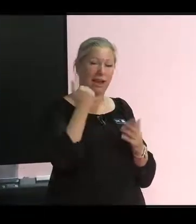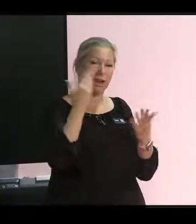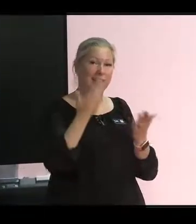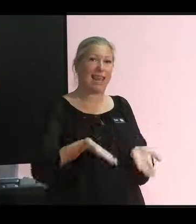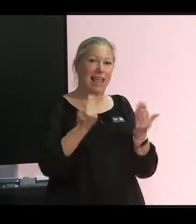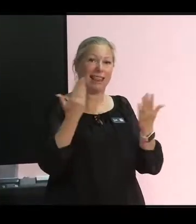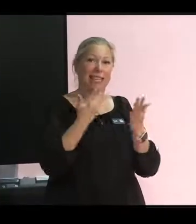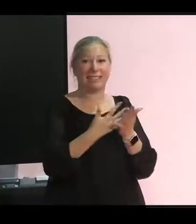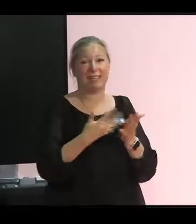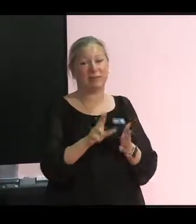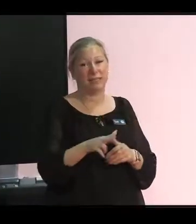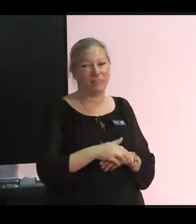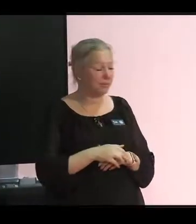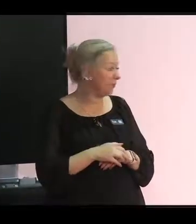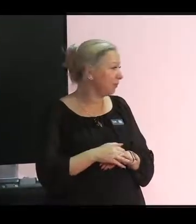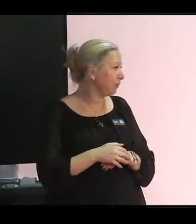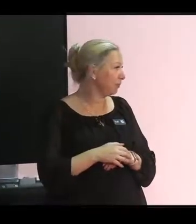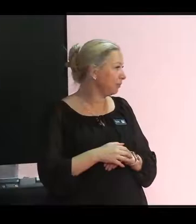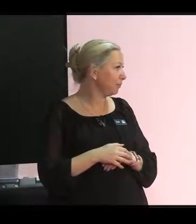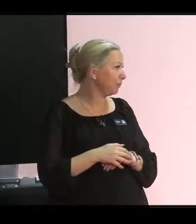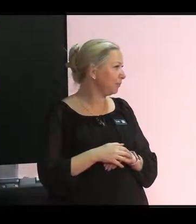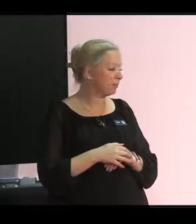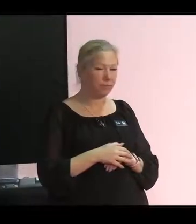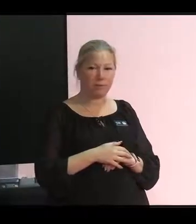för att allas behov tillgodoses liksom.